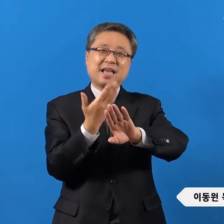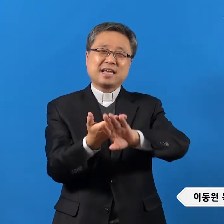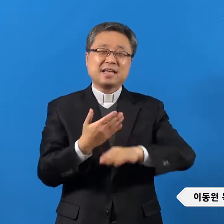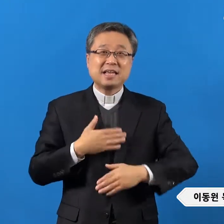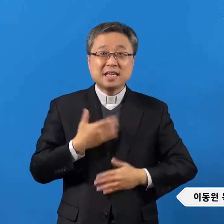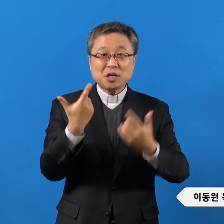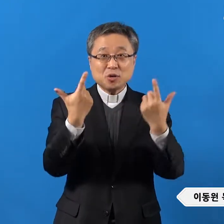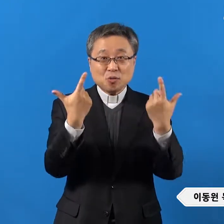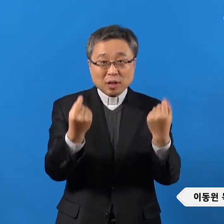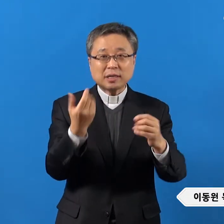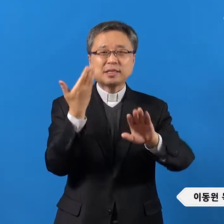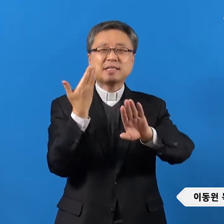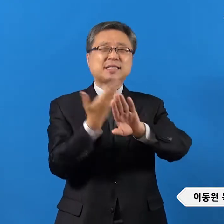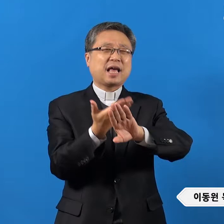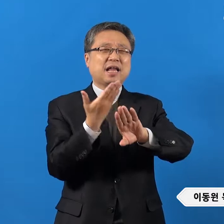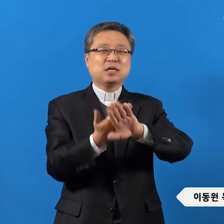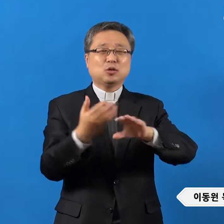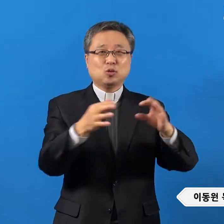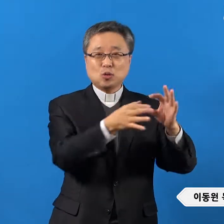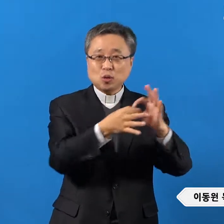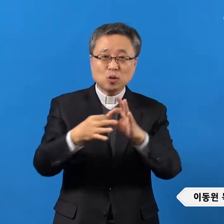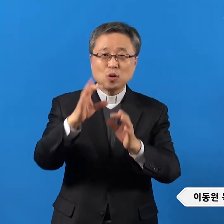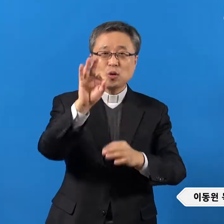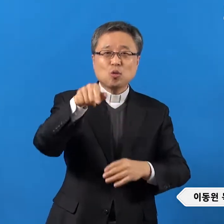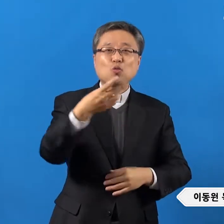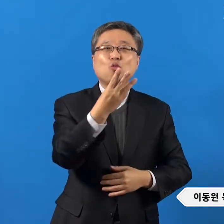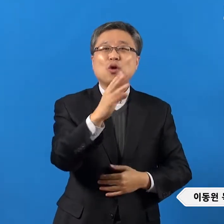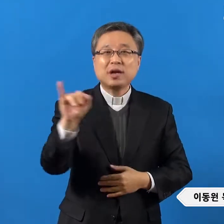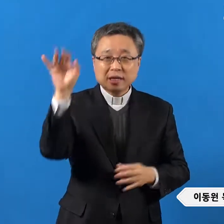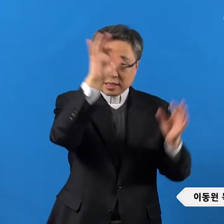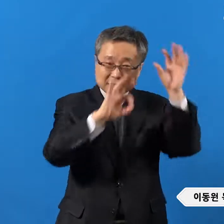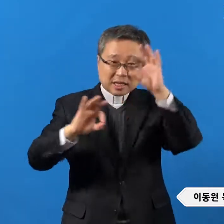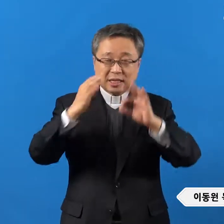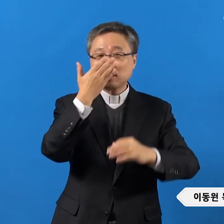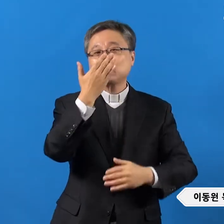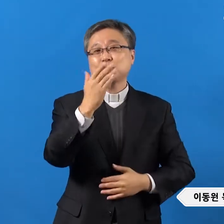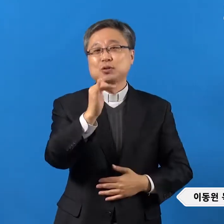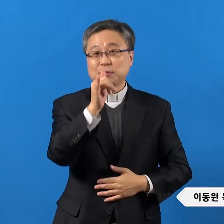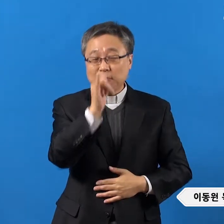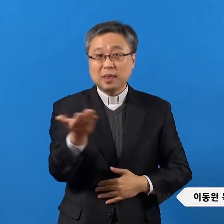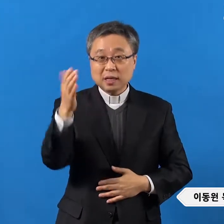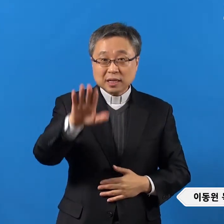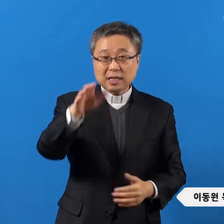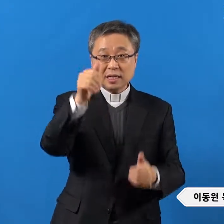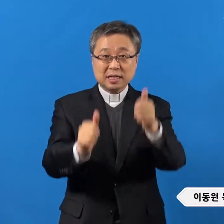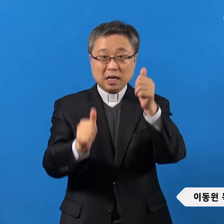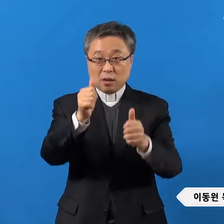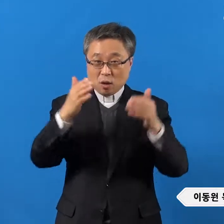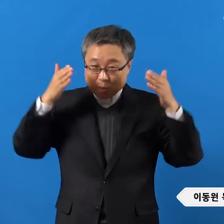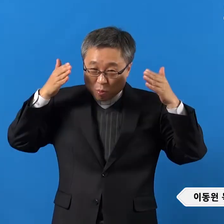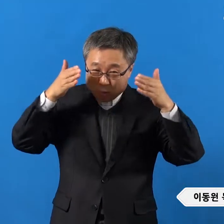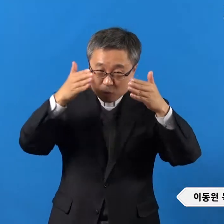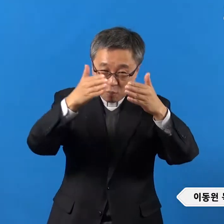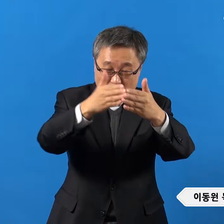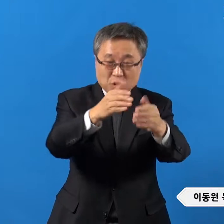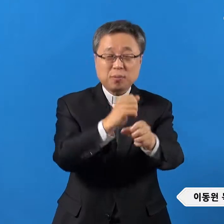차이를 통해서 우리는 원리를 찾아낼 수가 있습니다. 그러나 이 게임에 몰입하는 사람들은 이 게임을